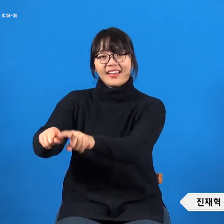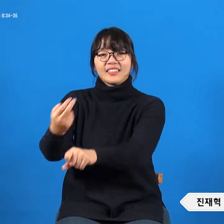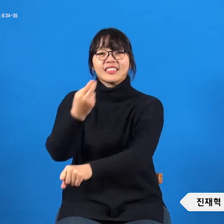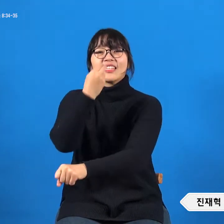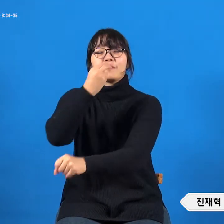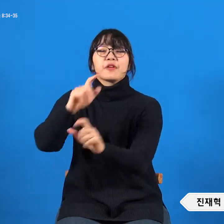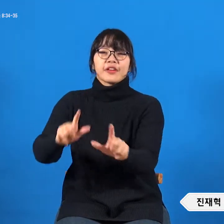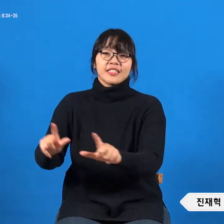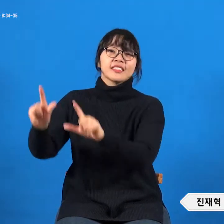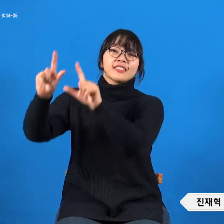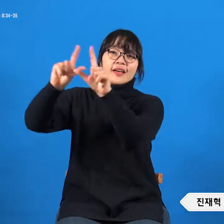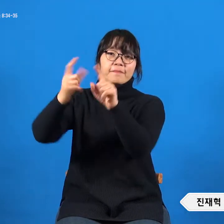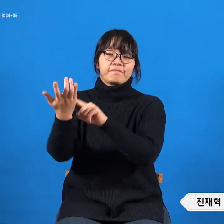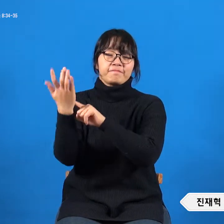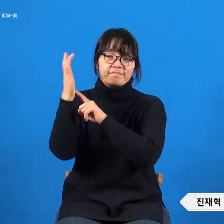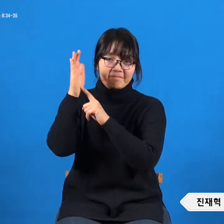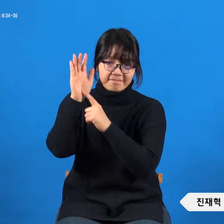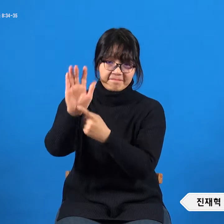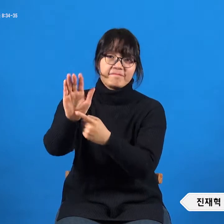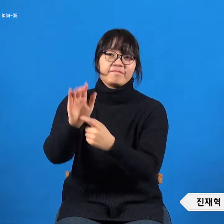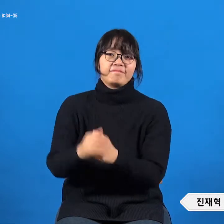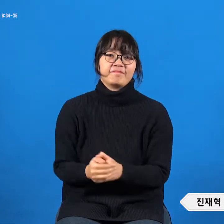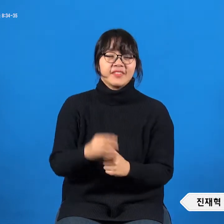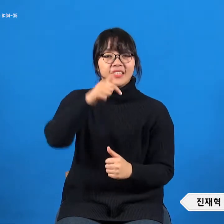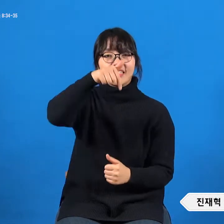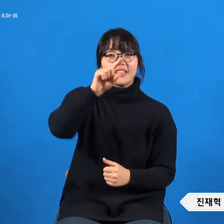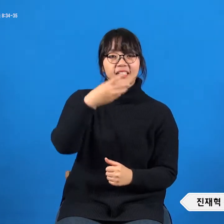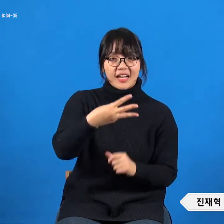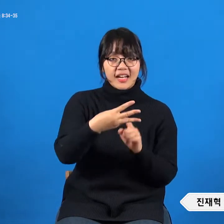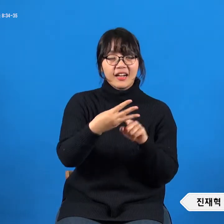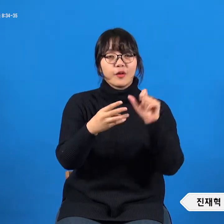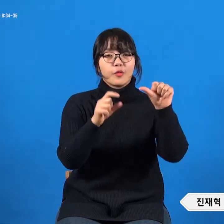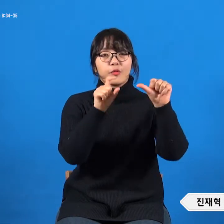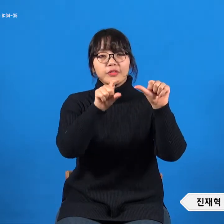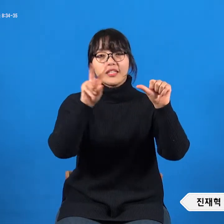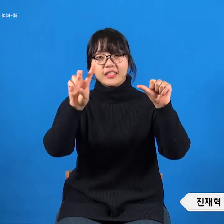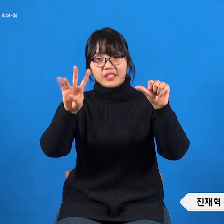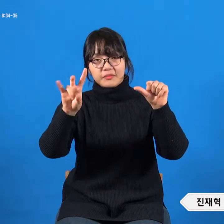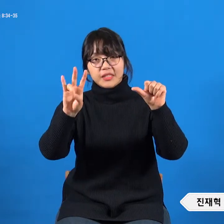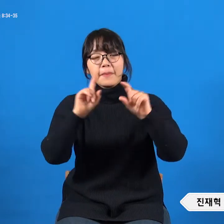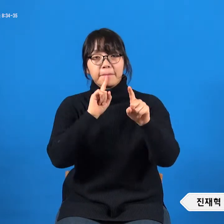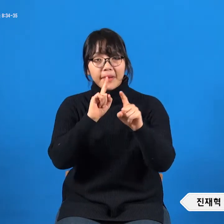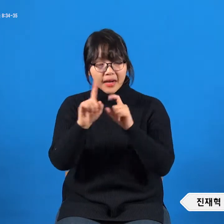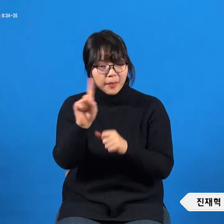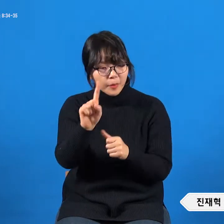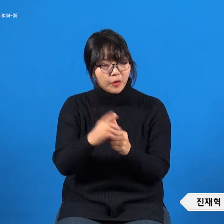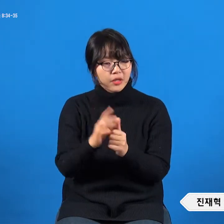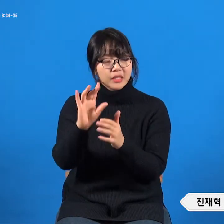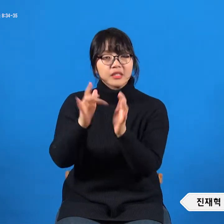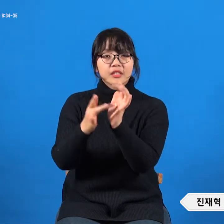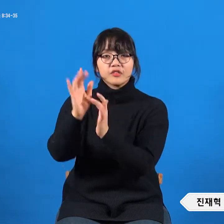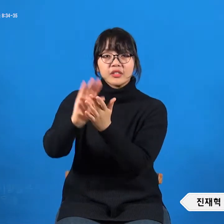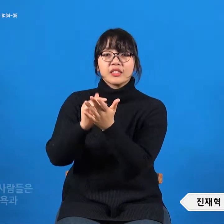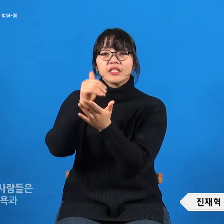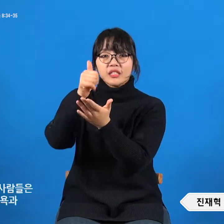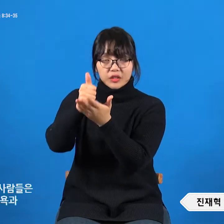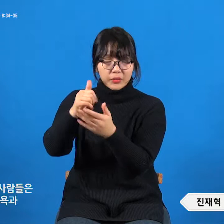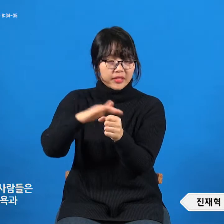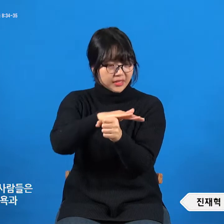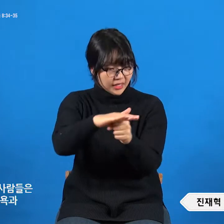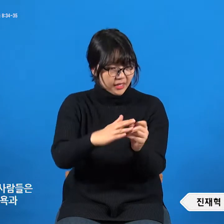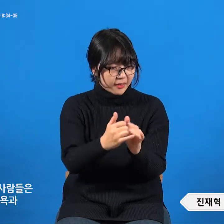성경은 말씀하고 있습니다. 그래서 갈라디아서 5장 24절은 말씀합니다. 그리스도 예수의